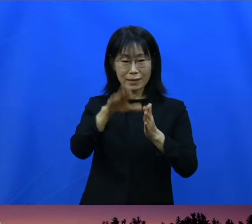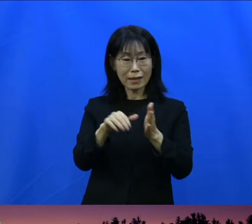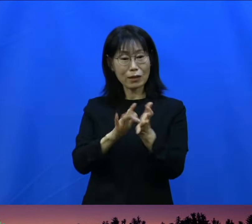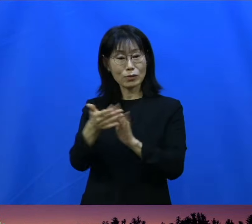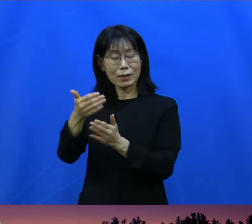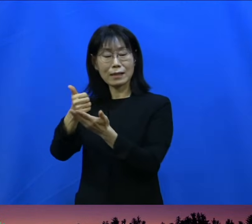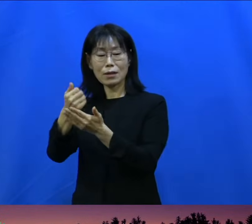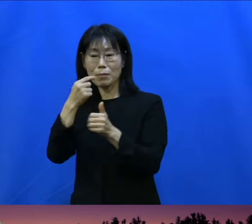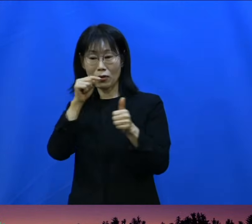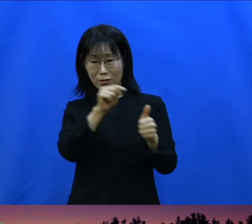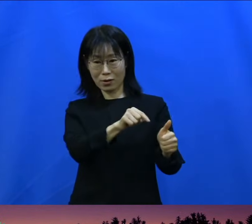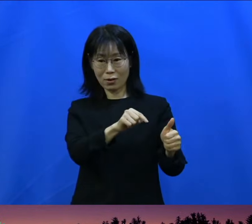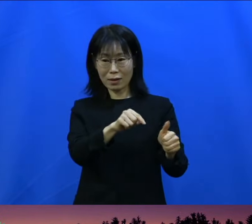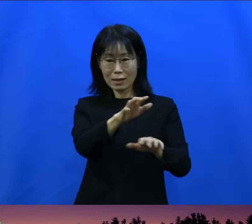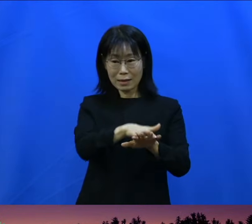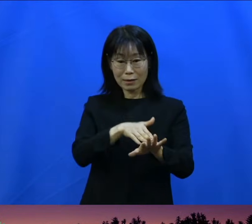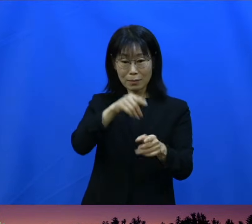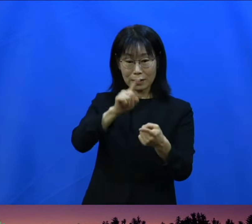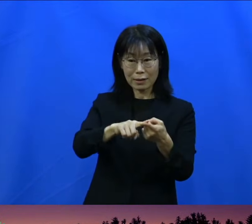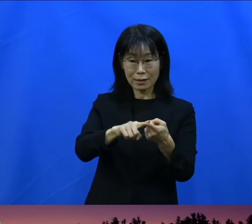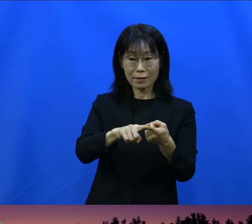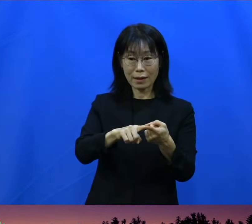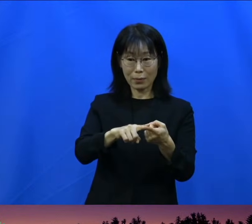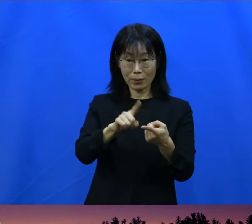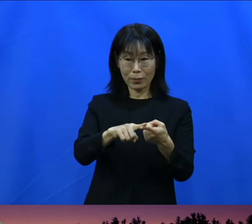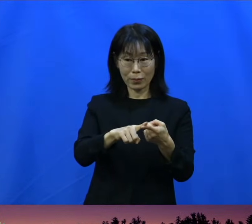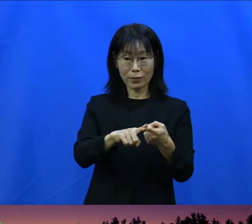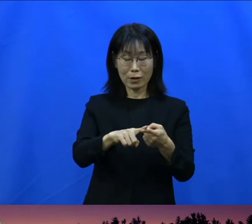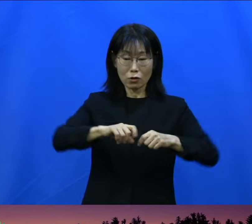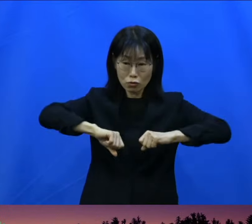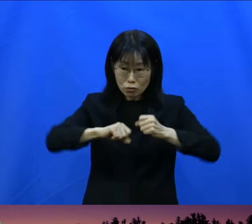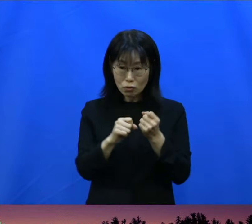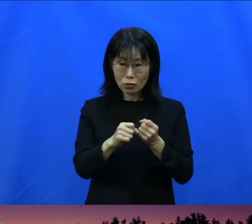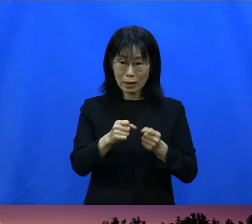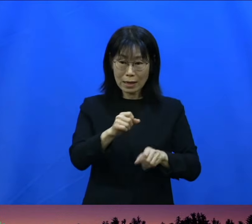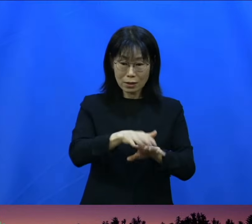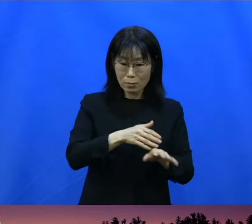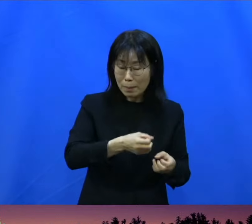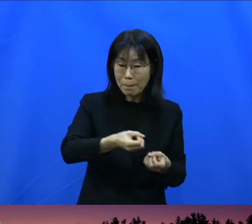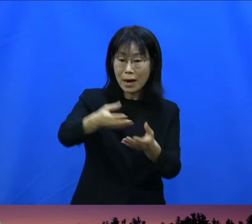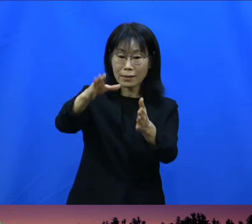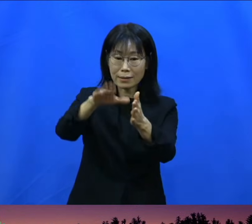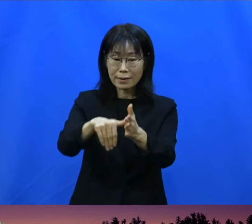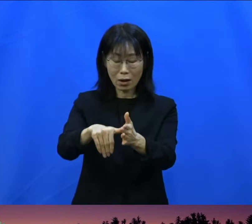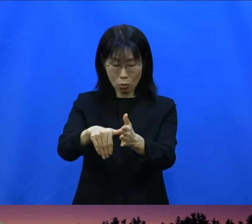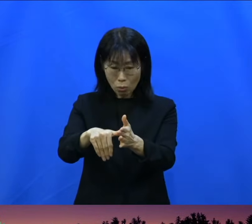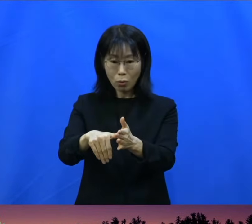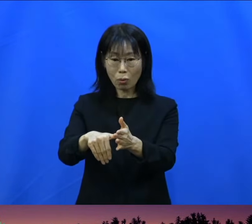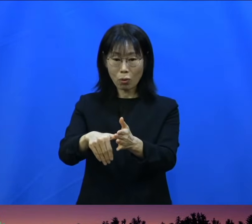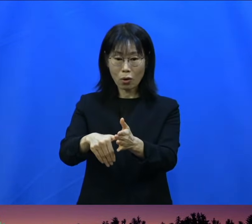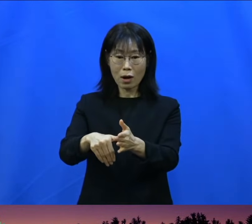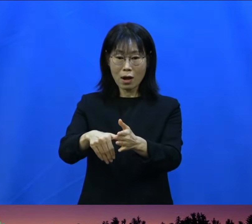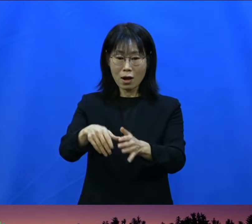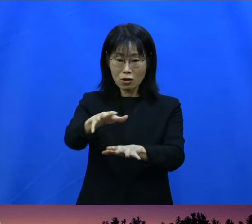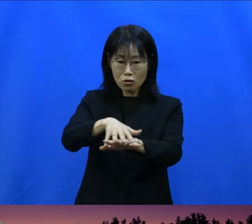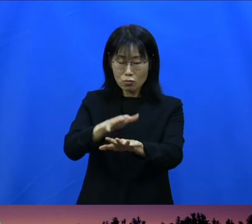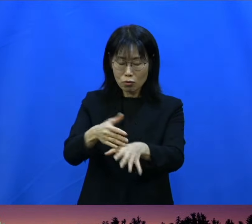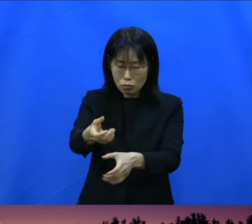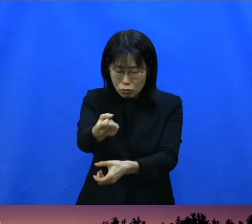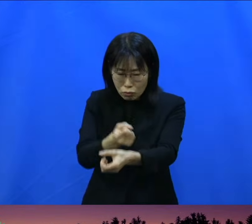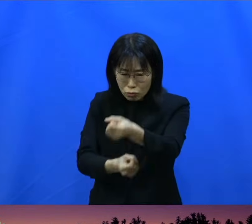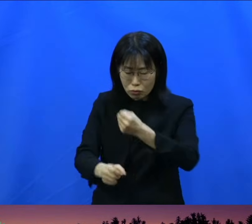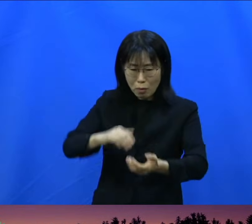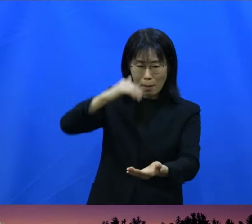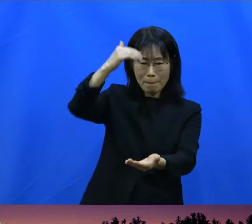그 말씀대로 그물을 내렸더니 배에 고기가 가득 채워지고 동무까지 와서 2배가 가득